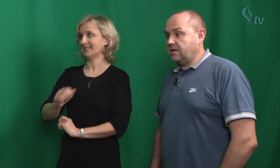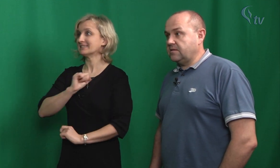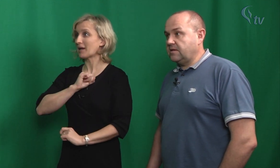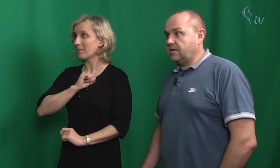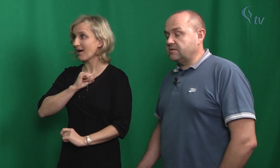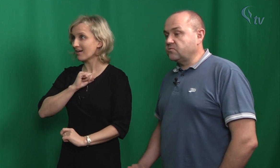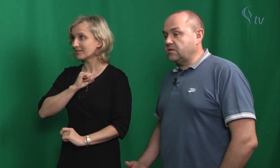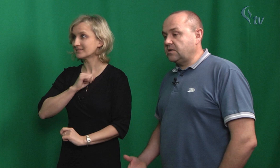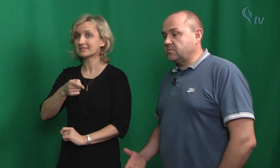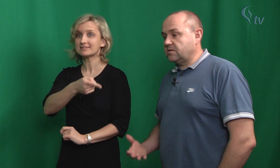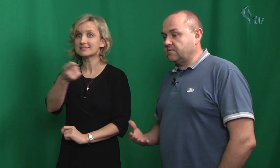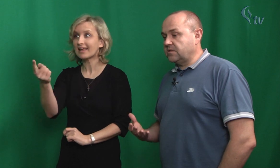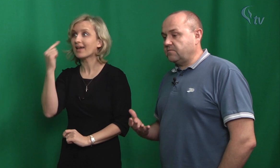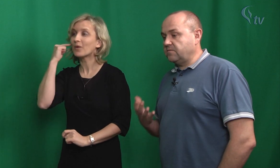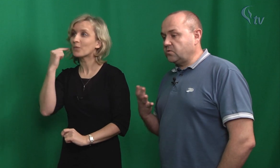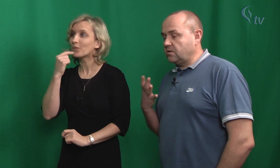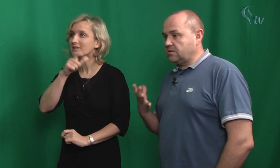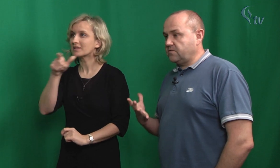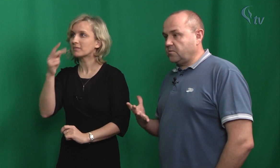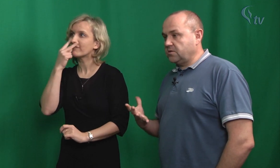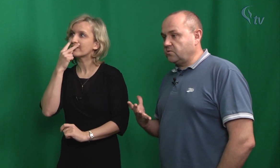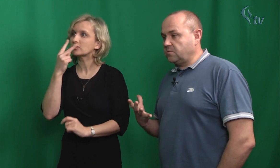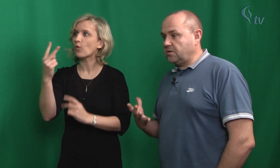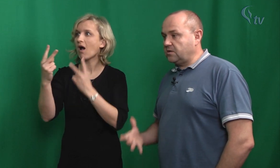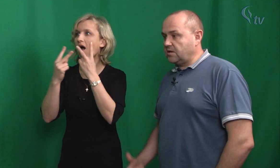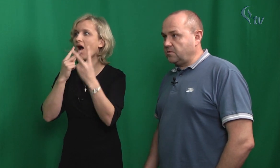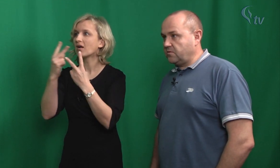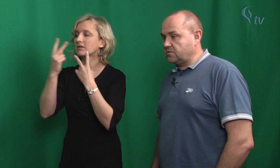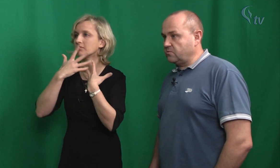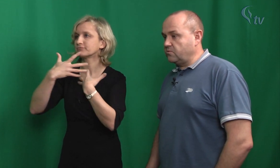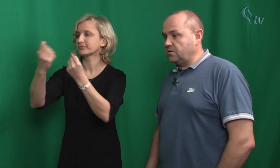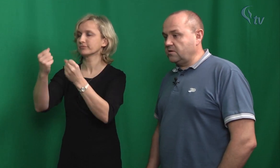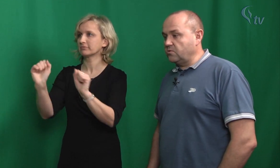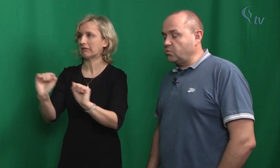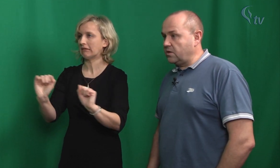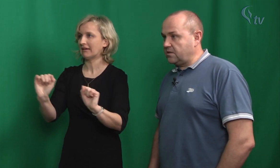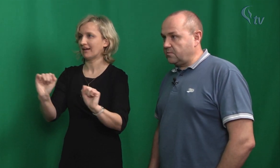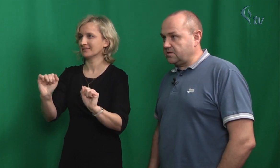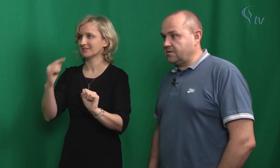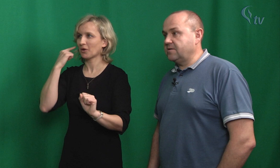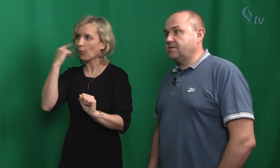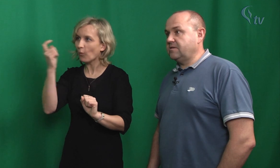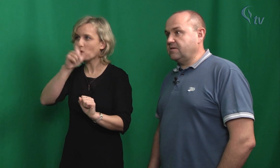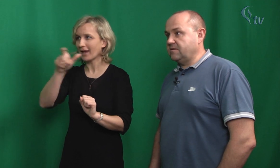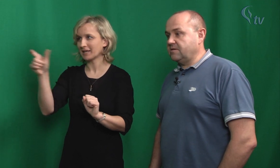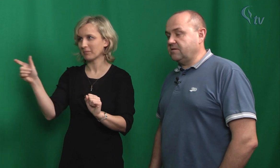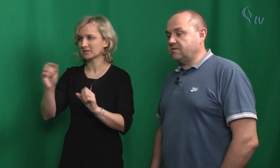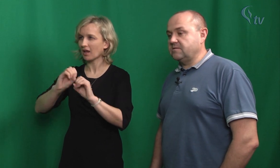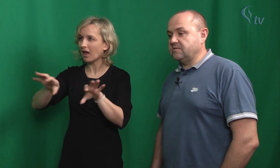et teie kurdid inimesed võtavad visuaalset informatsiooni palju kiiremini vastu kui kuuljad inimesed. Ja